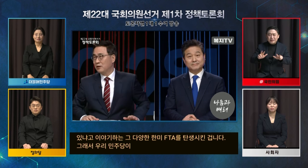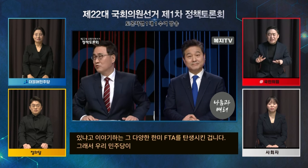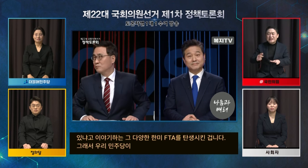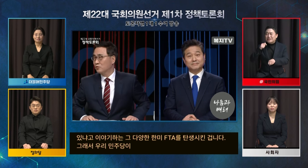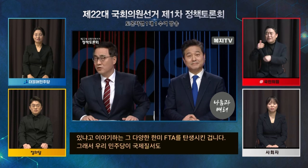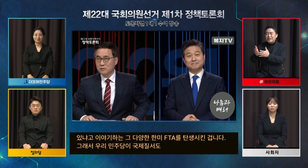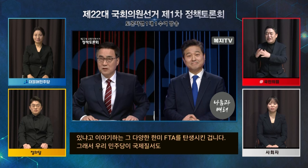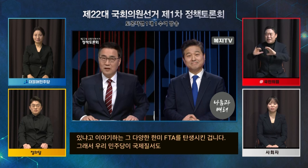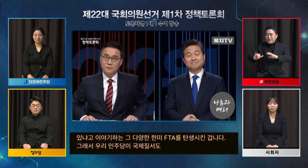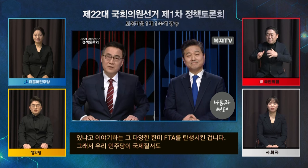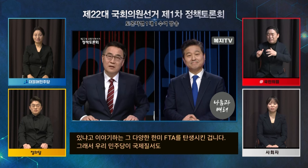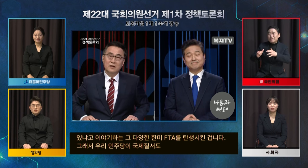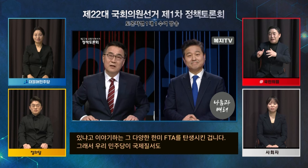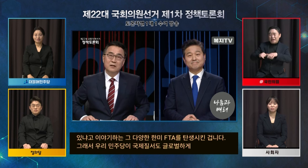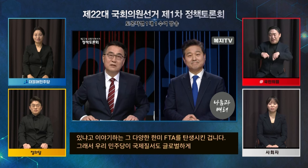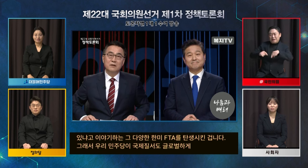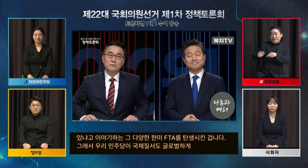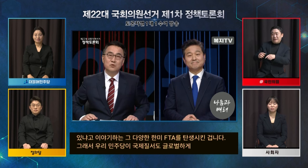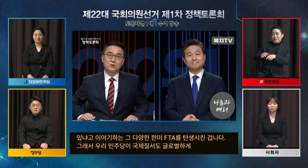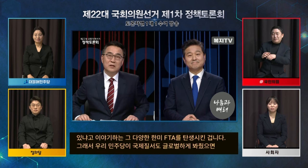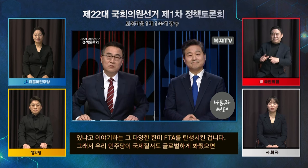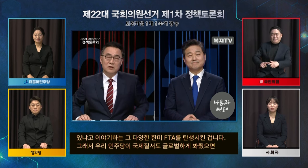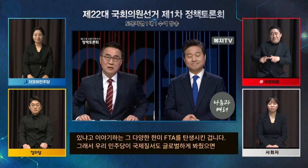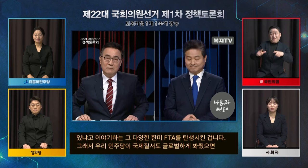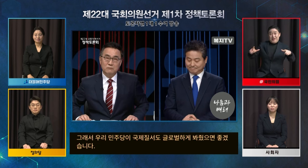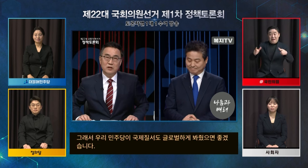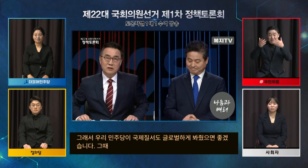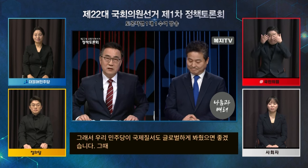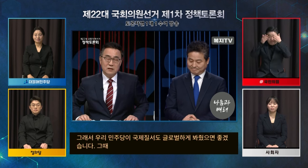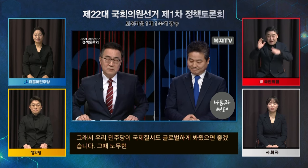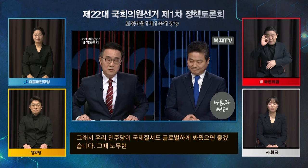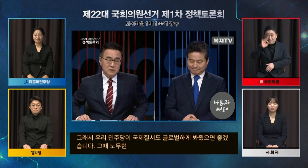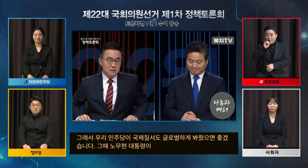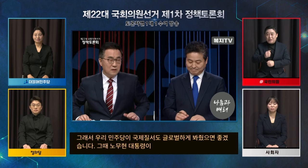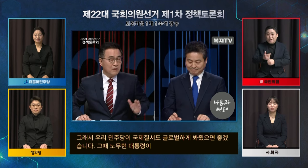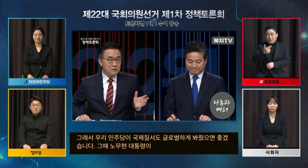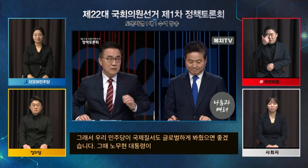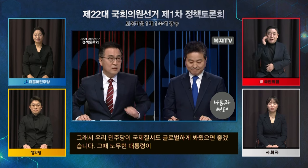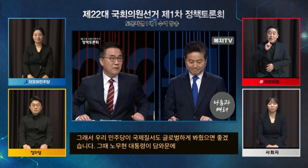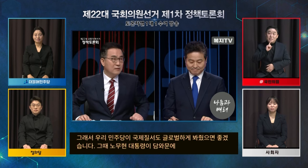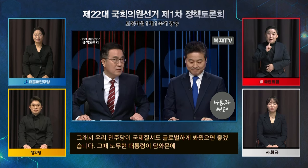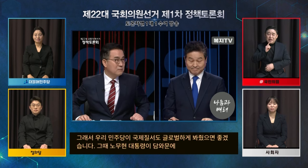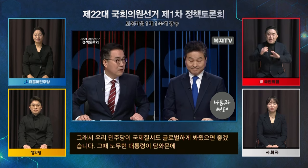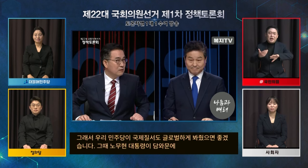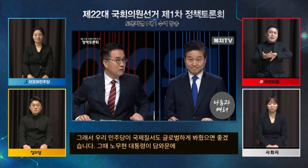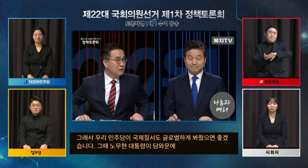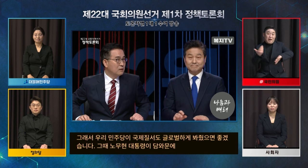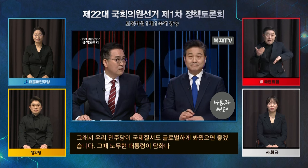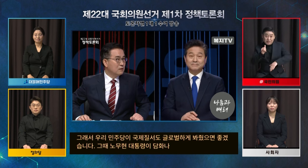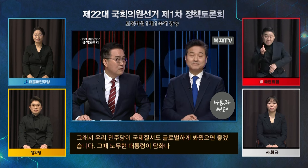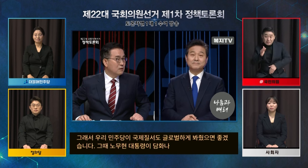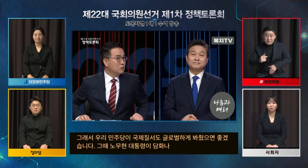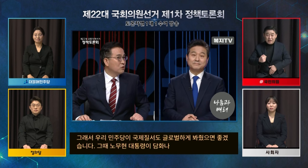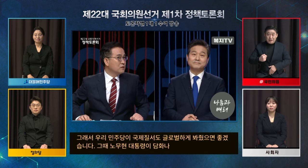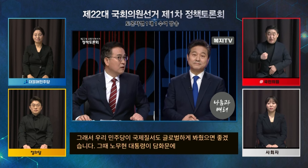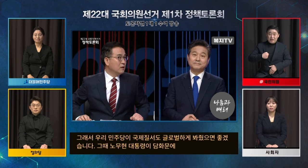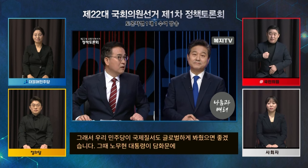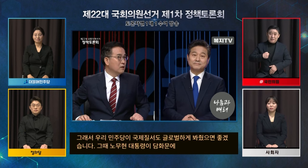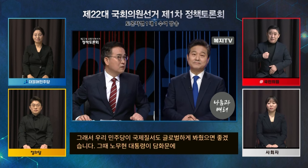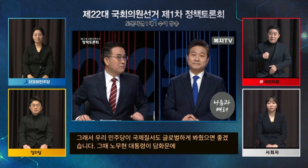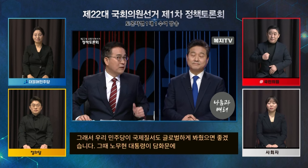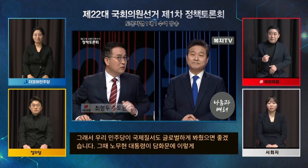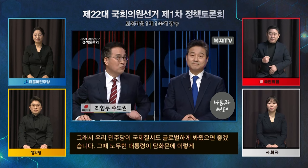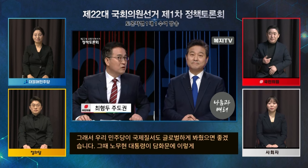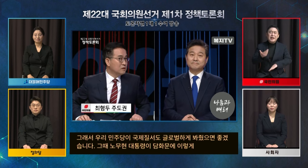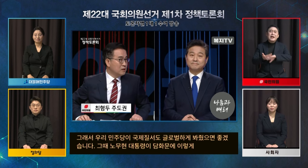글로벌하게 봐줬으면 좋겠습니다. 그때 노무현 대통령이 담아문에 이렇게 하겠습니다. 세상에 많은 사람들이 반대하지만 나는 도대체